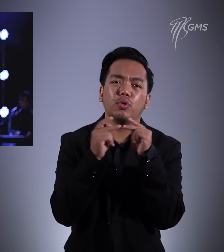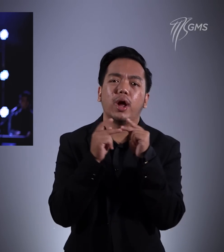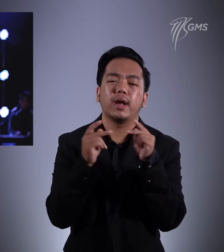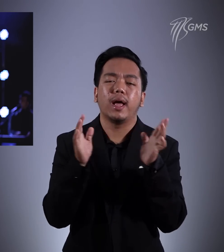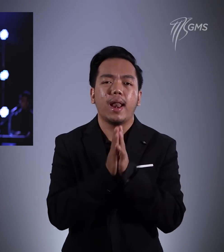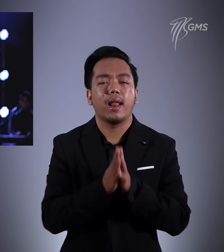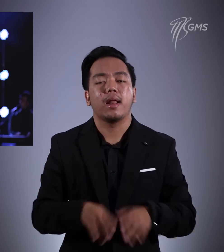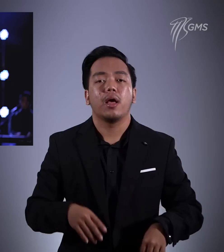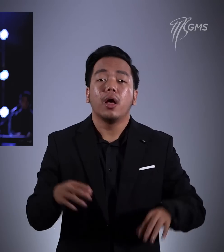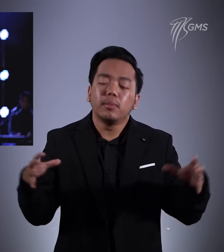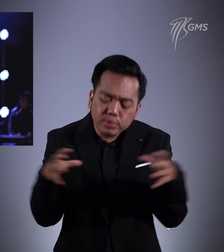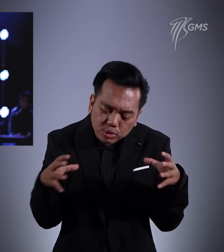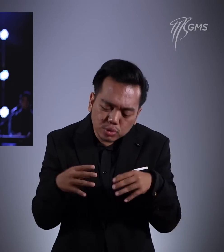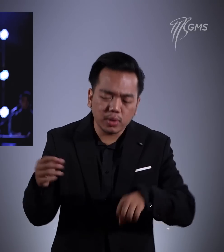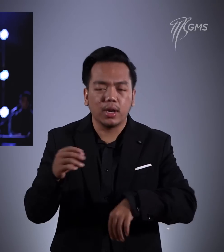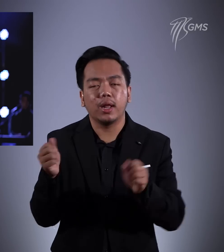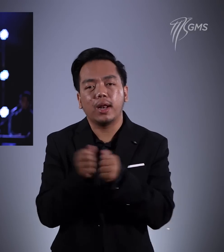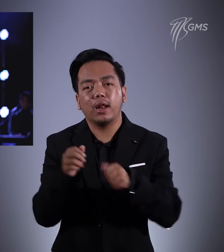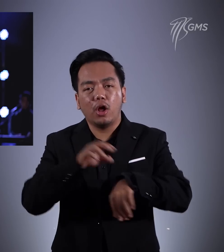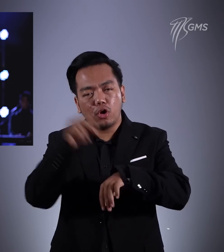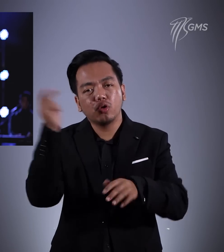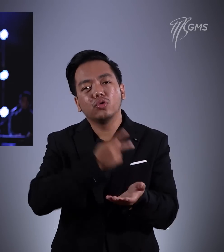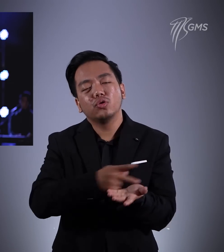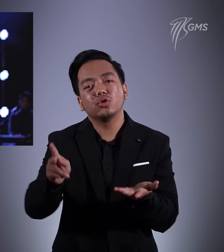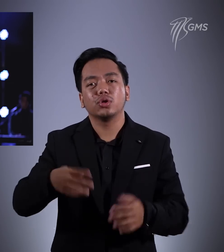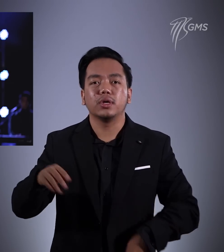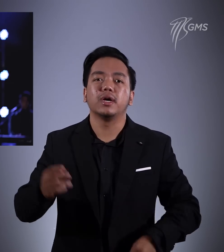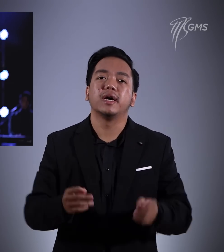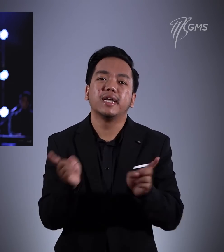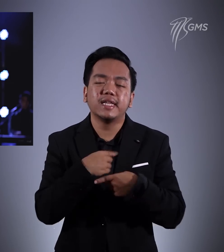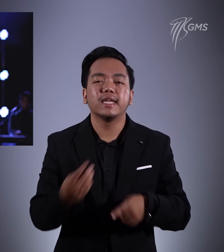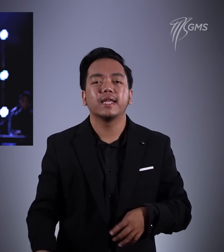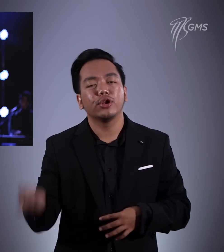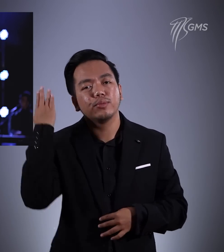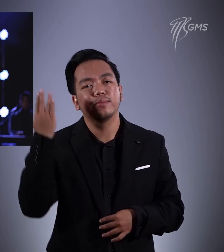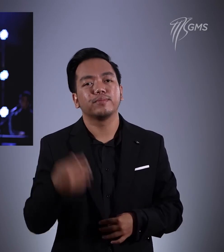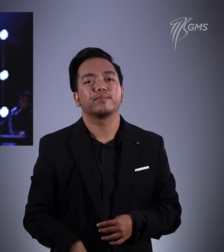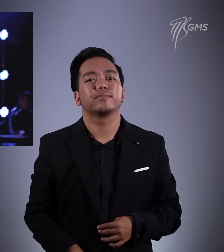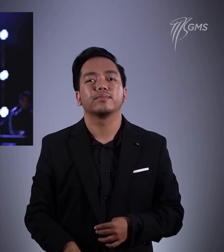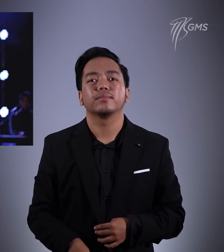dibuat hidup hari-hari ini. Hari-hari apa sih? Habakuk itu hari-hari pembuangan.